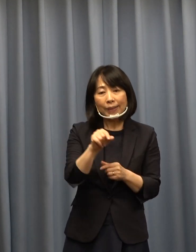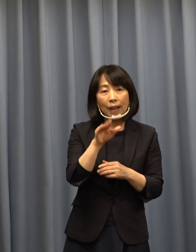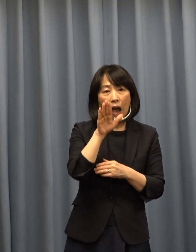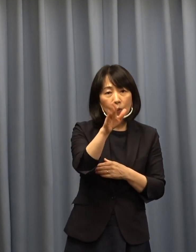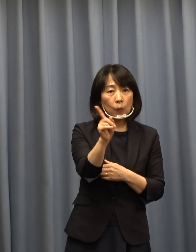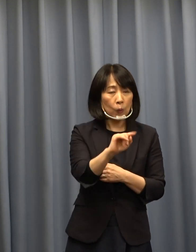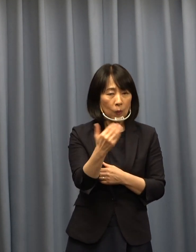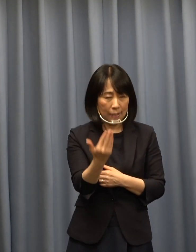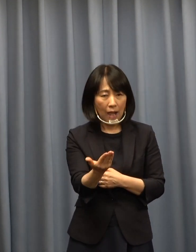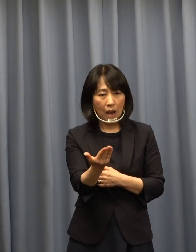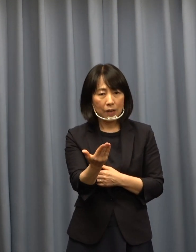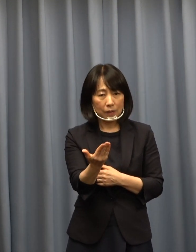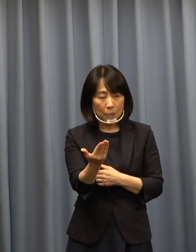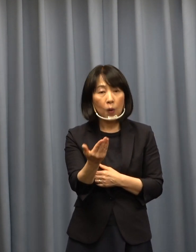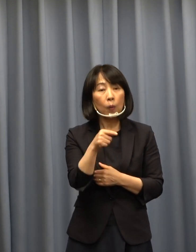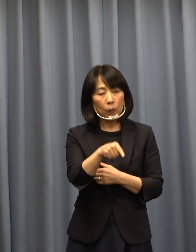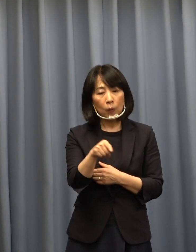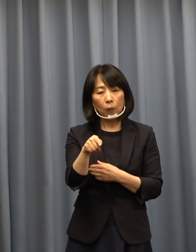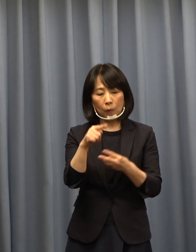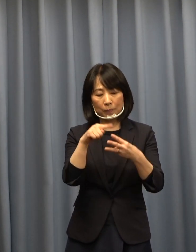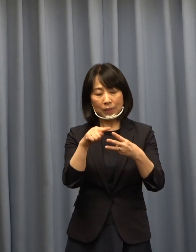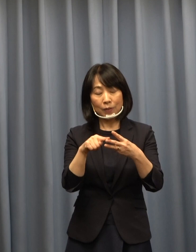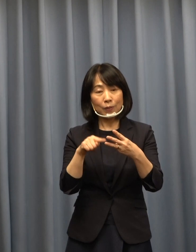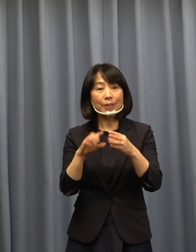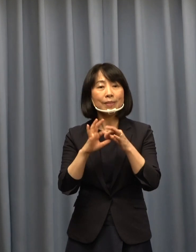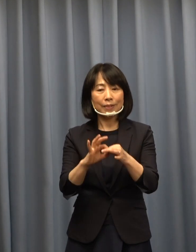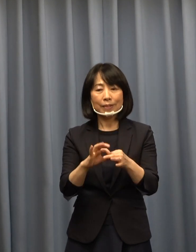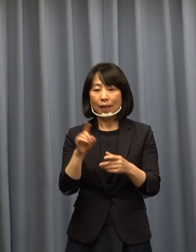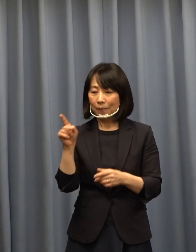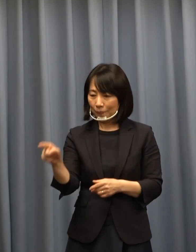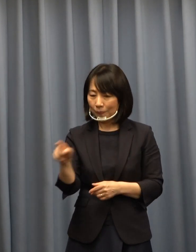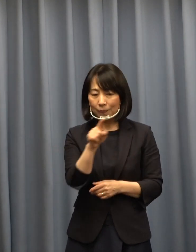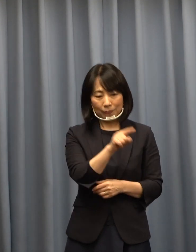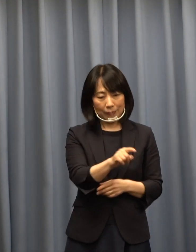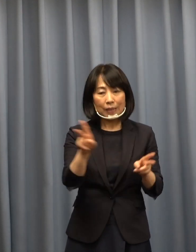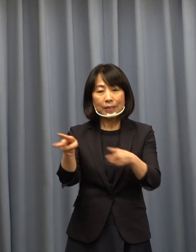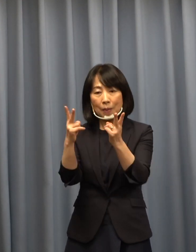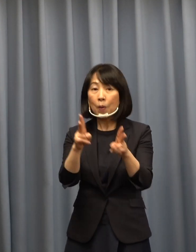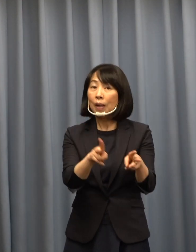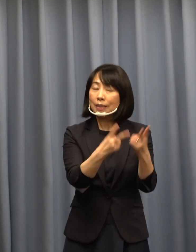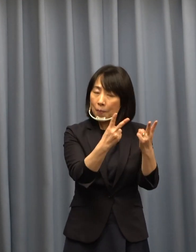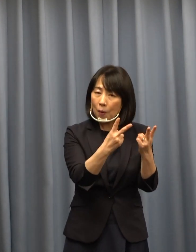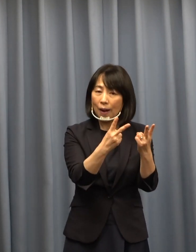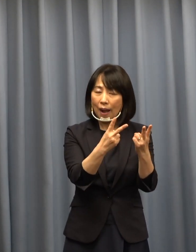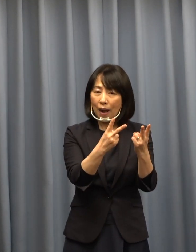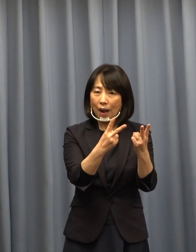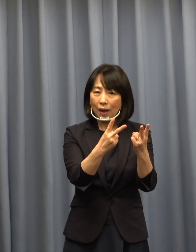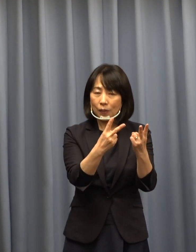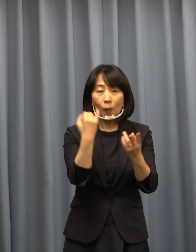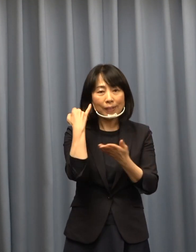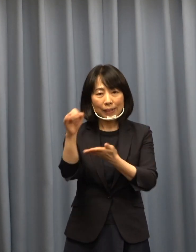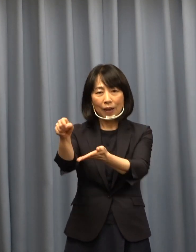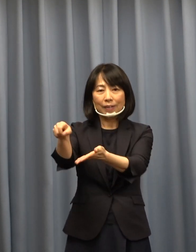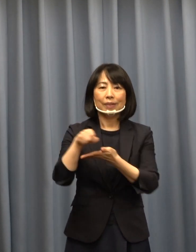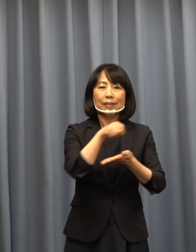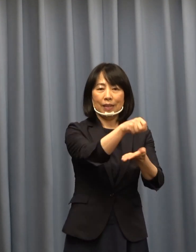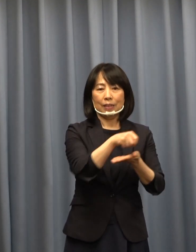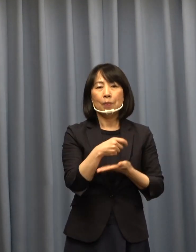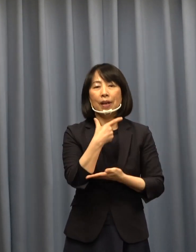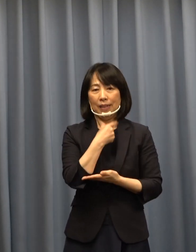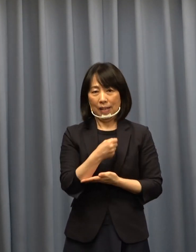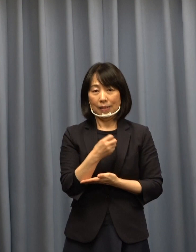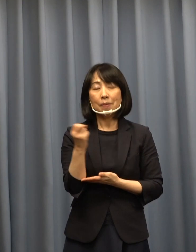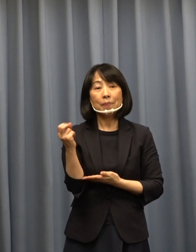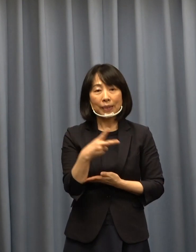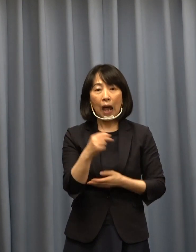きたいと思いますので、この3つについて、両方の医療の専門家と経済の専門家が、そして今回、労働の専門